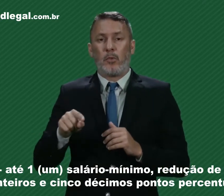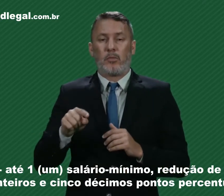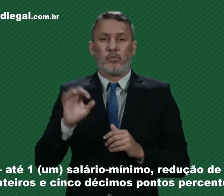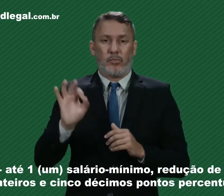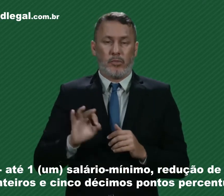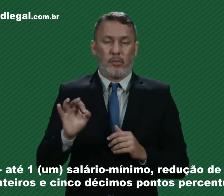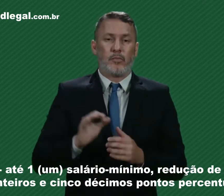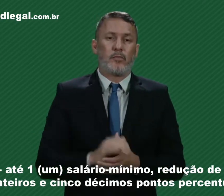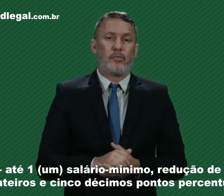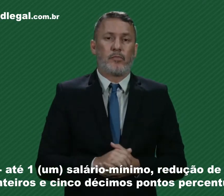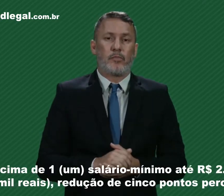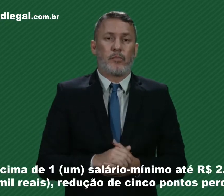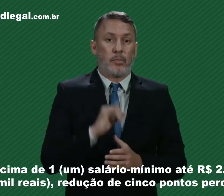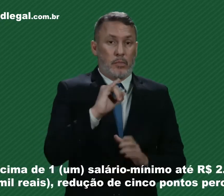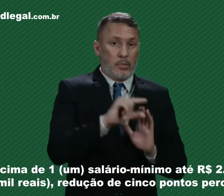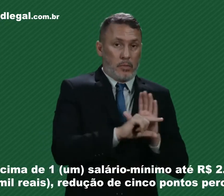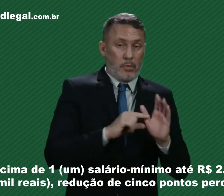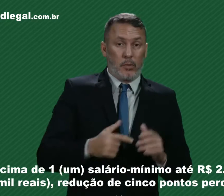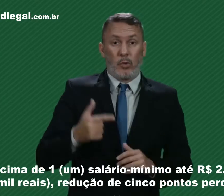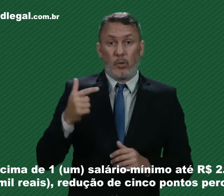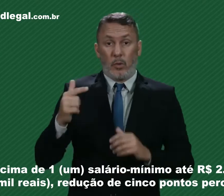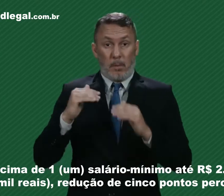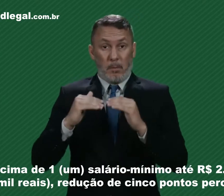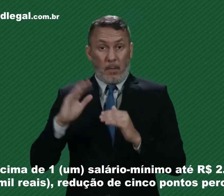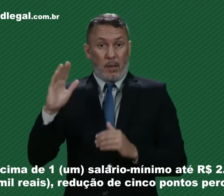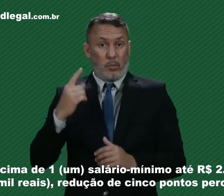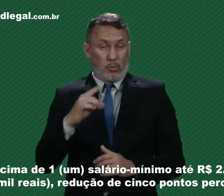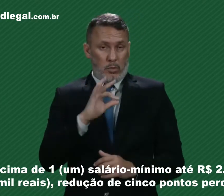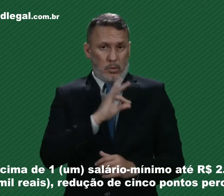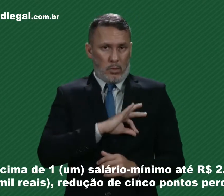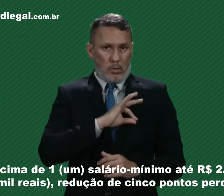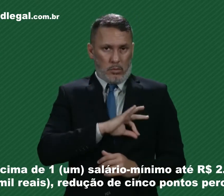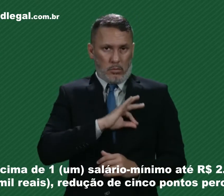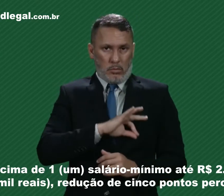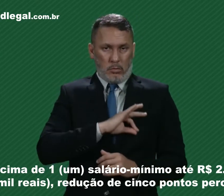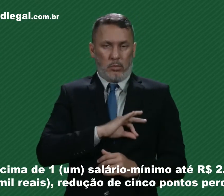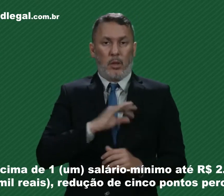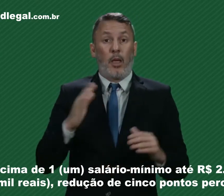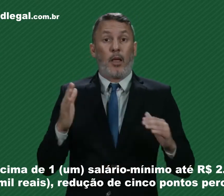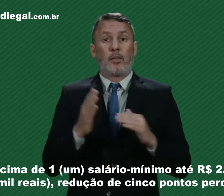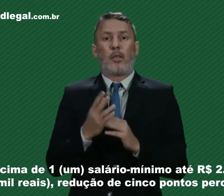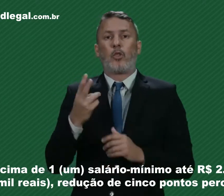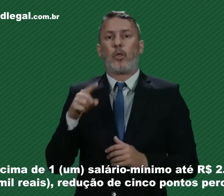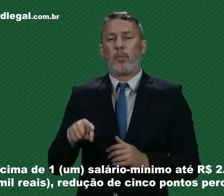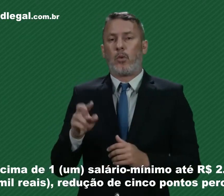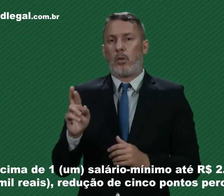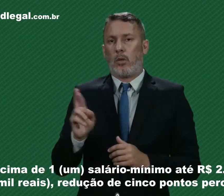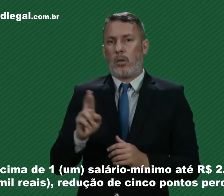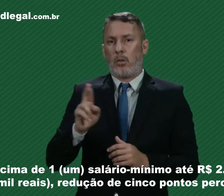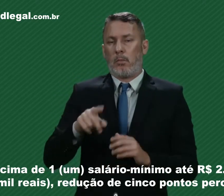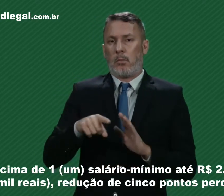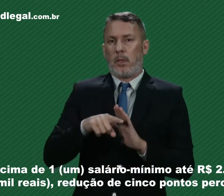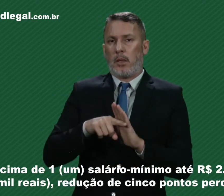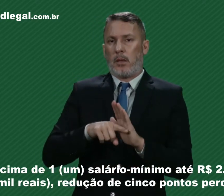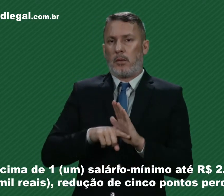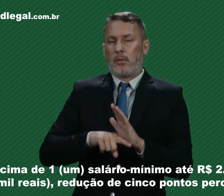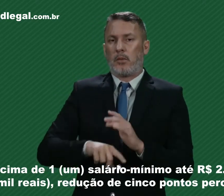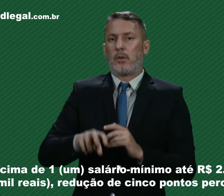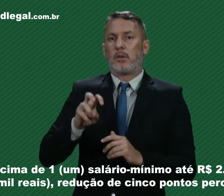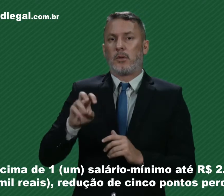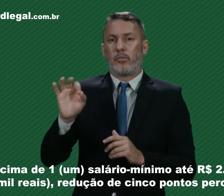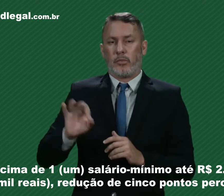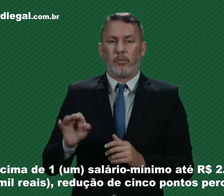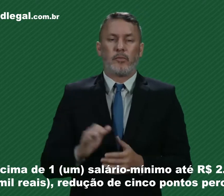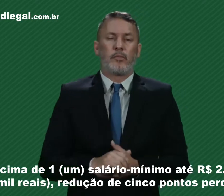0,5 pontos percentuais. Inciso 2. Acima de um salário mínimo, até R$ 2.000, redução de